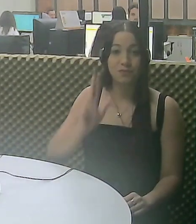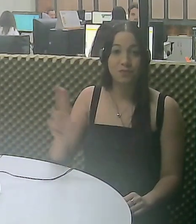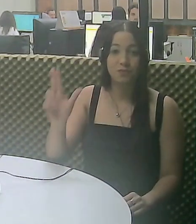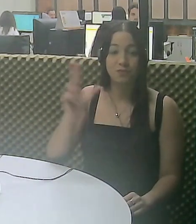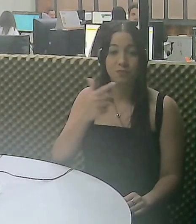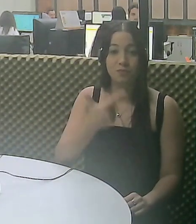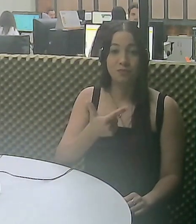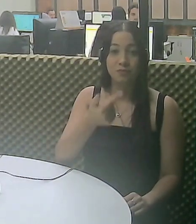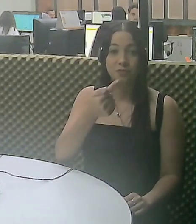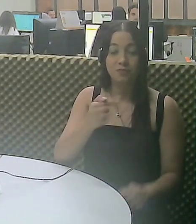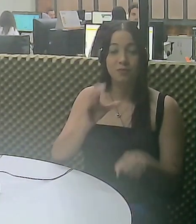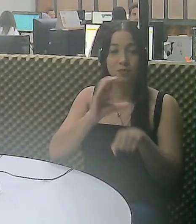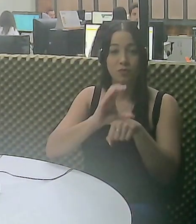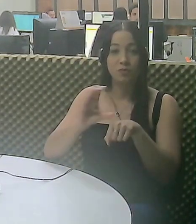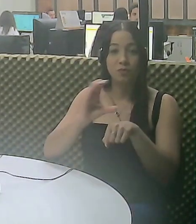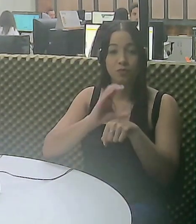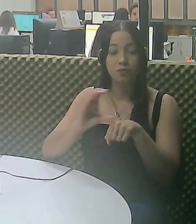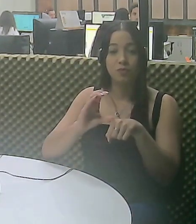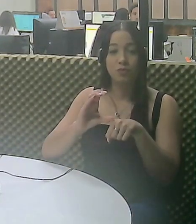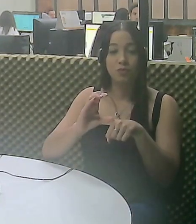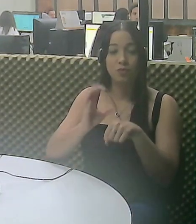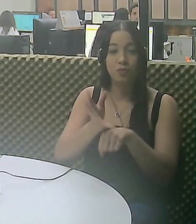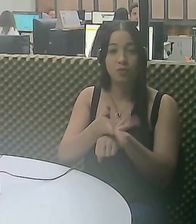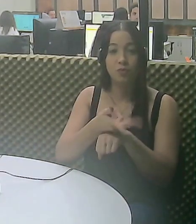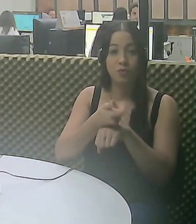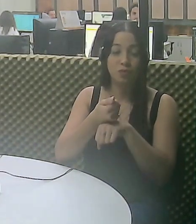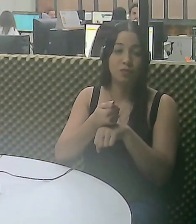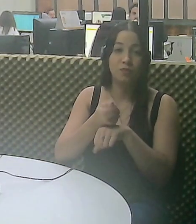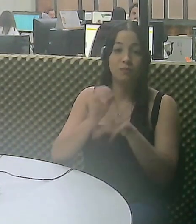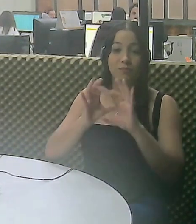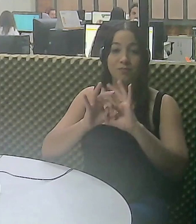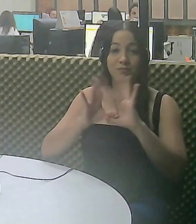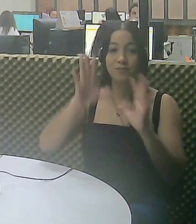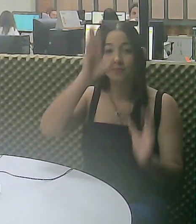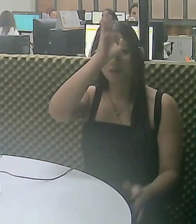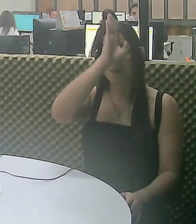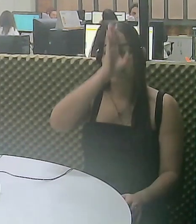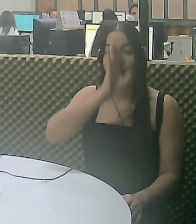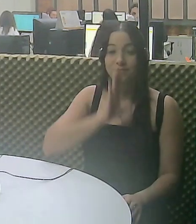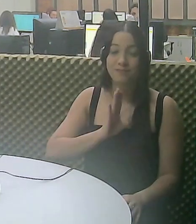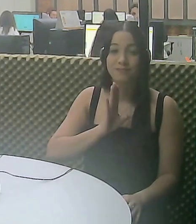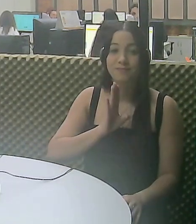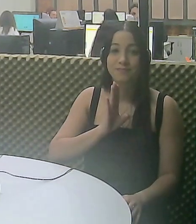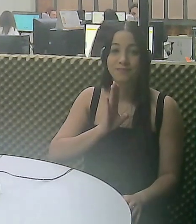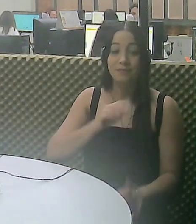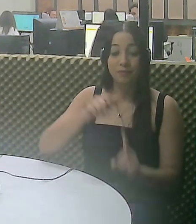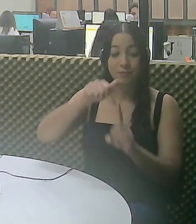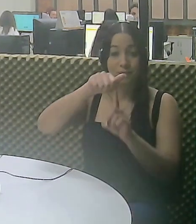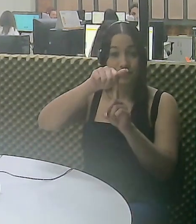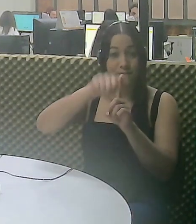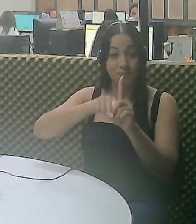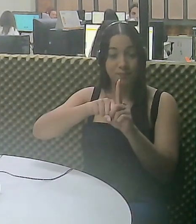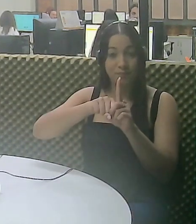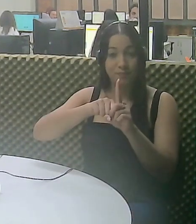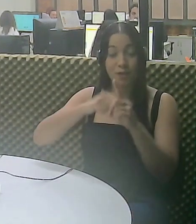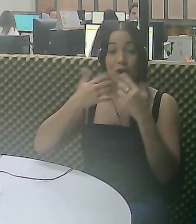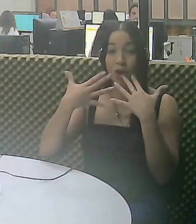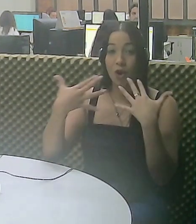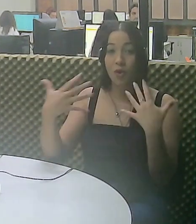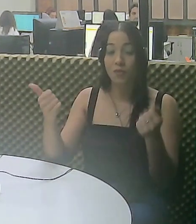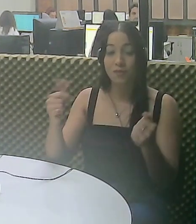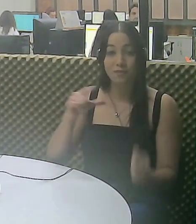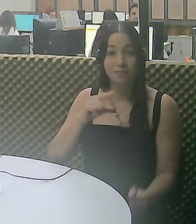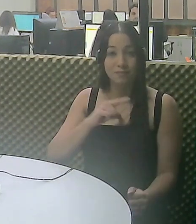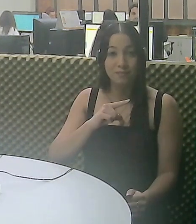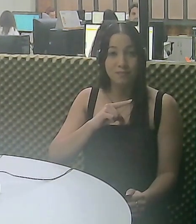com 27 cursos de capacitação disponíveis gratuitamente. Neste mês, entre as novidades